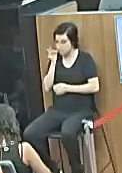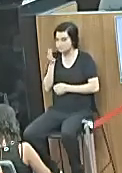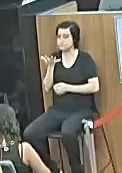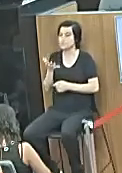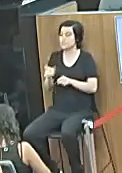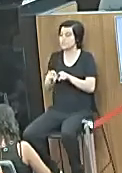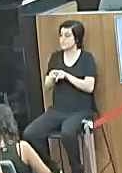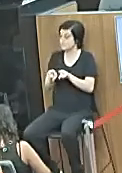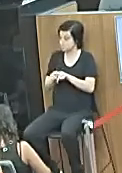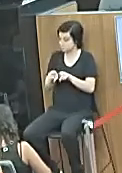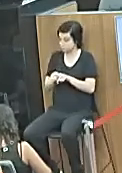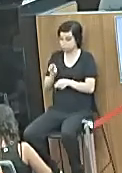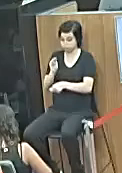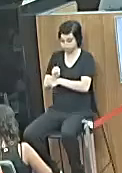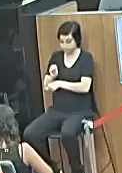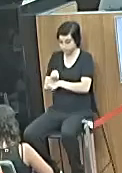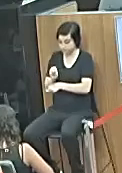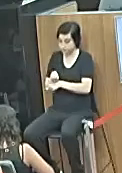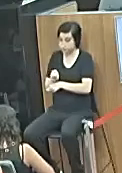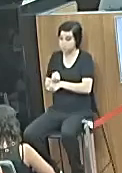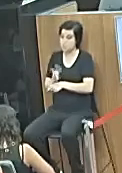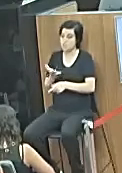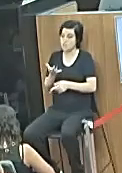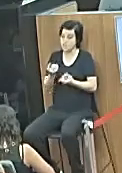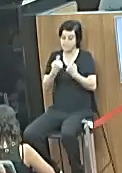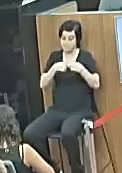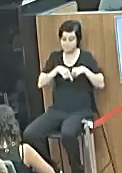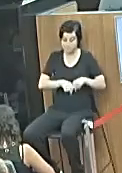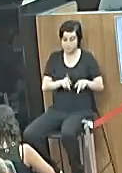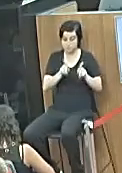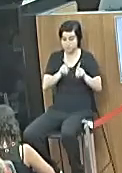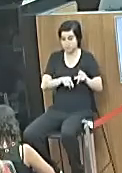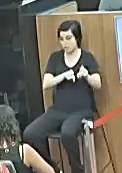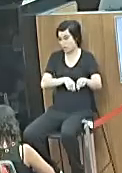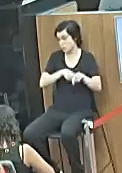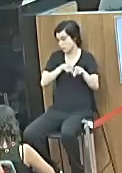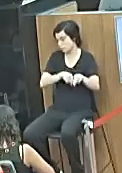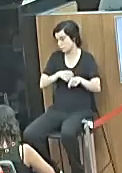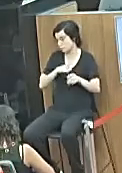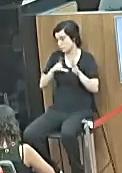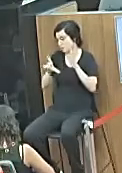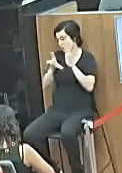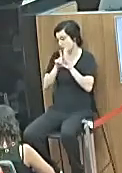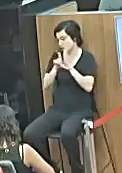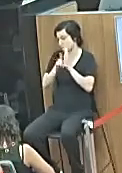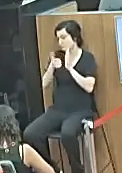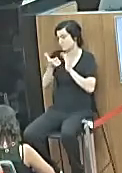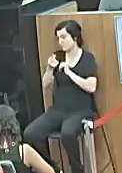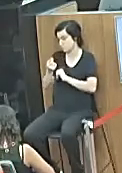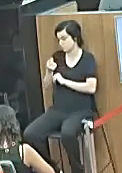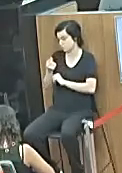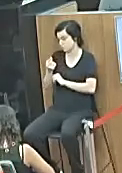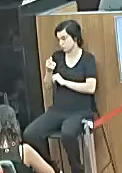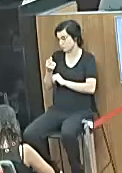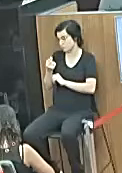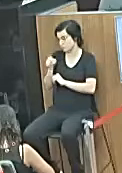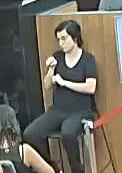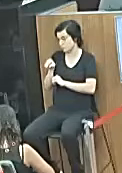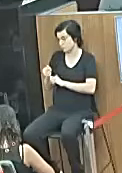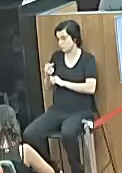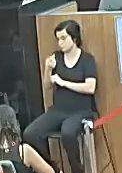para empréstimos aos agricultores conforme preconiza a lei 2020